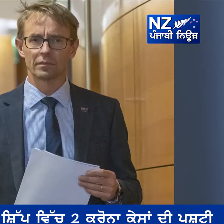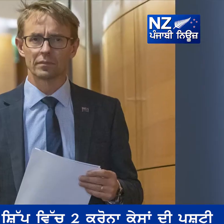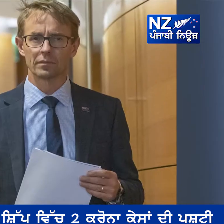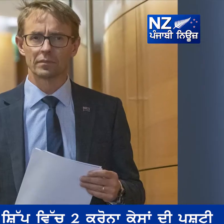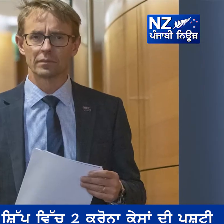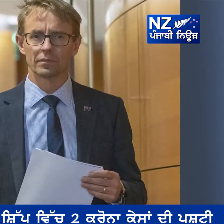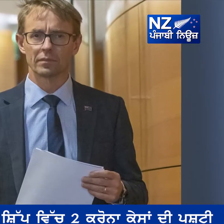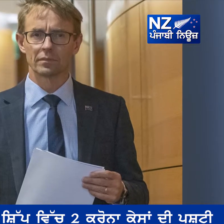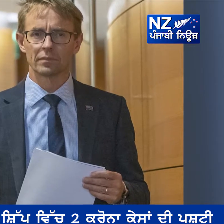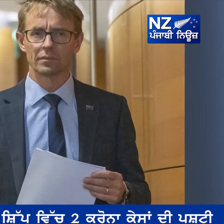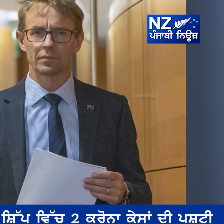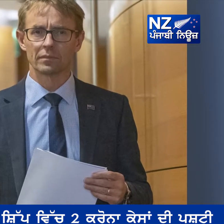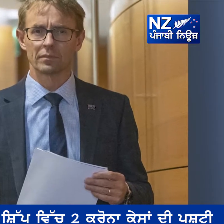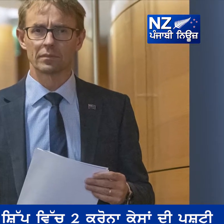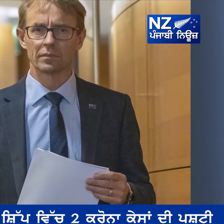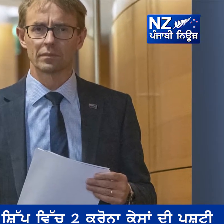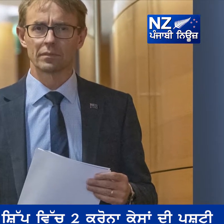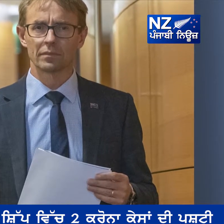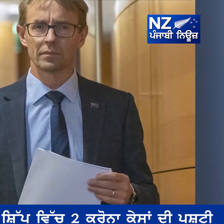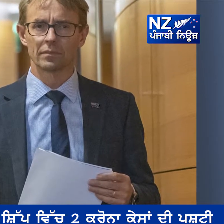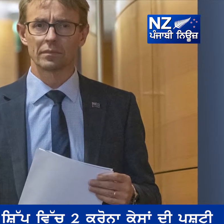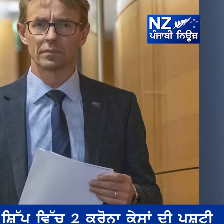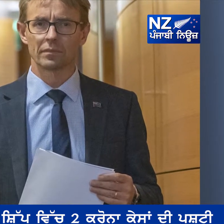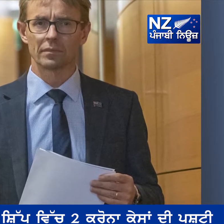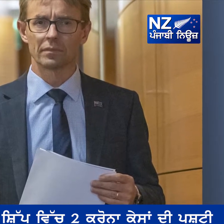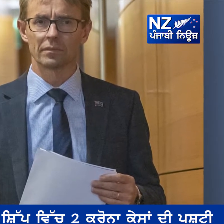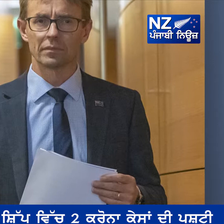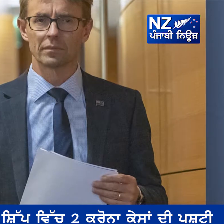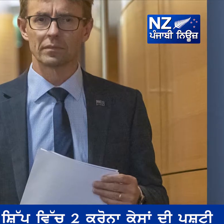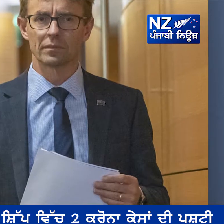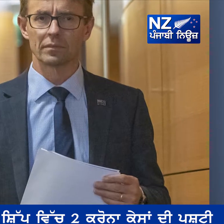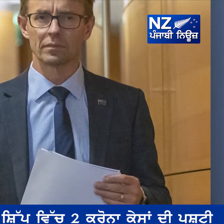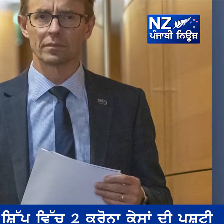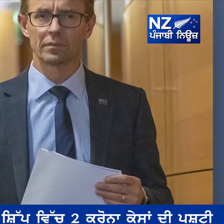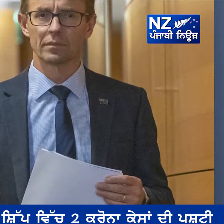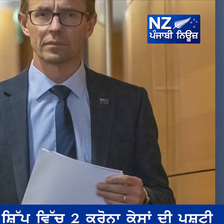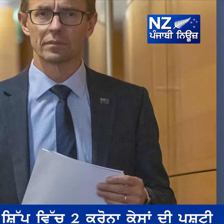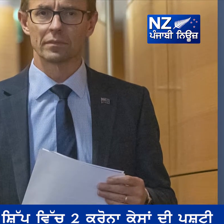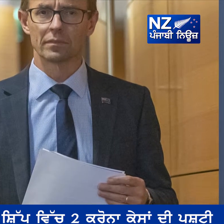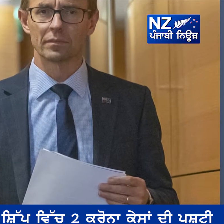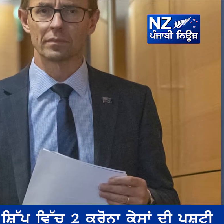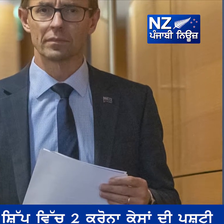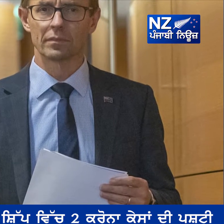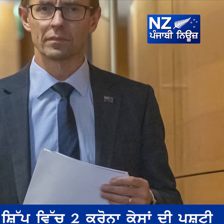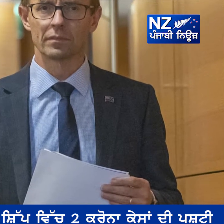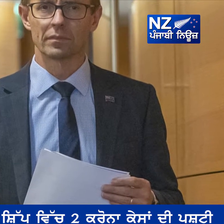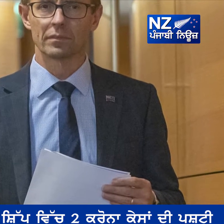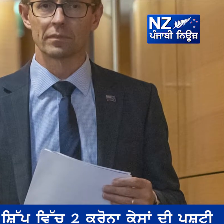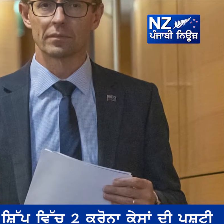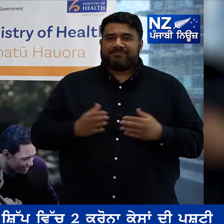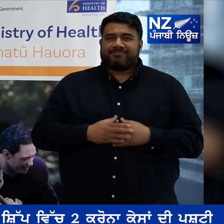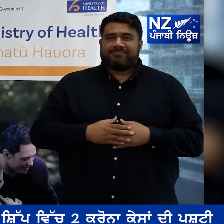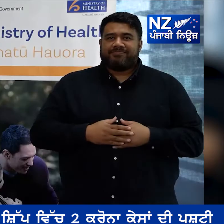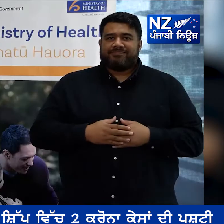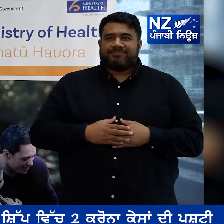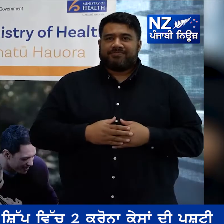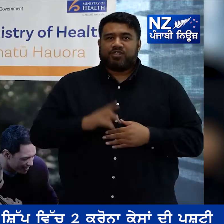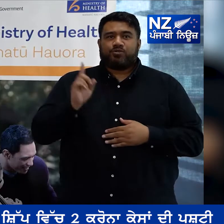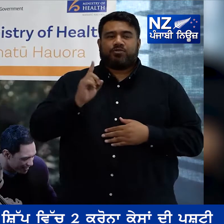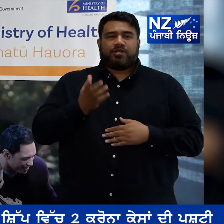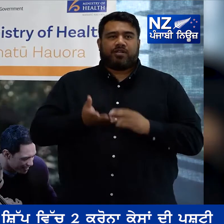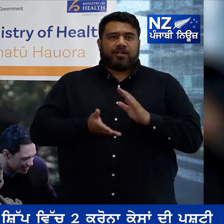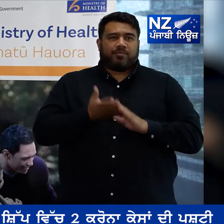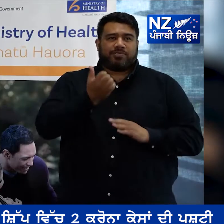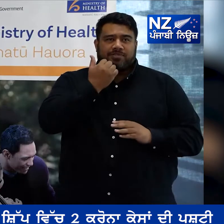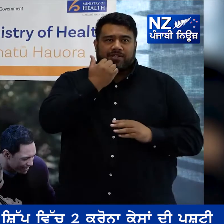जन तक थामाओ ते मास्क भी पाई जांड डॉक्टर एशले बूम्फिल अनुसार एह दायतां लेवल वन प्लस दी अहन So there are